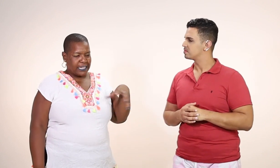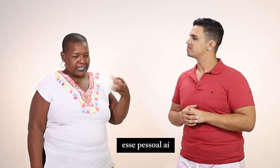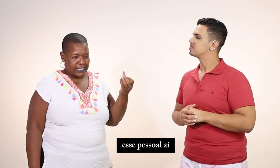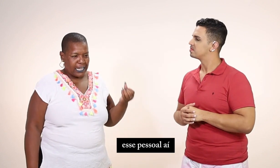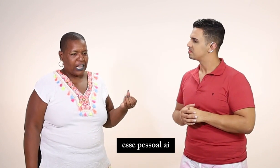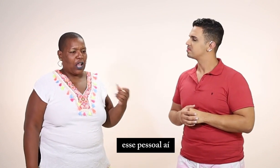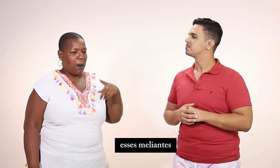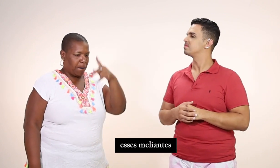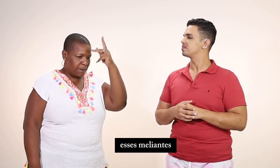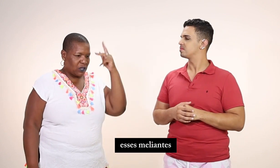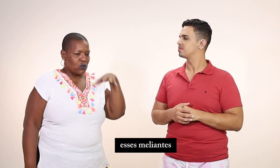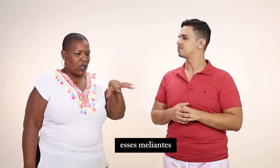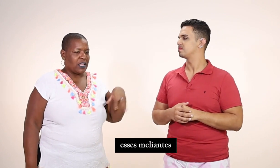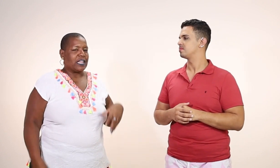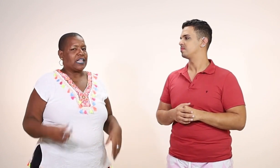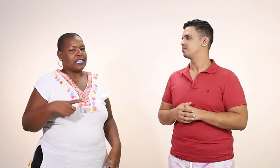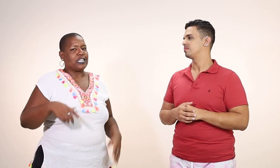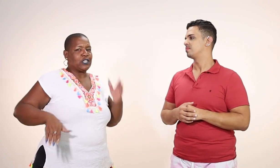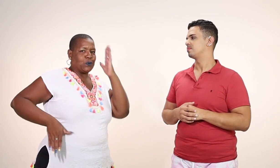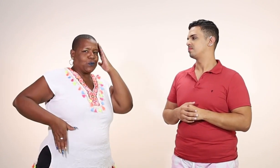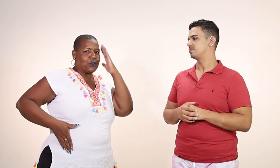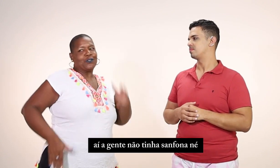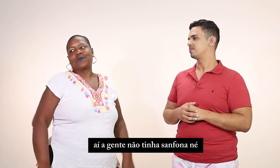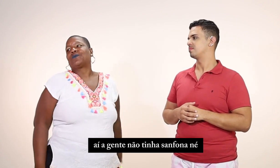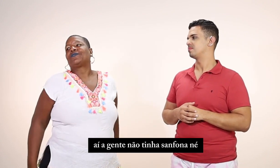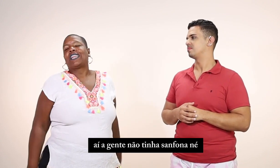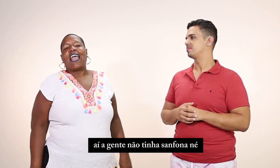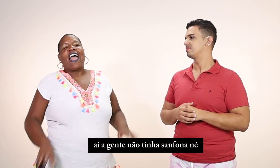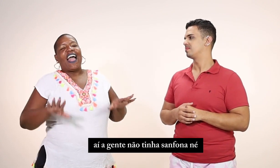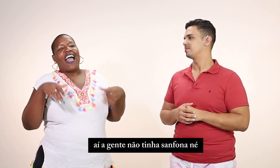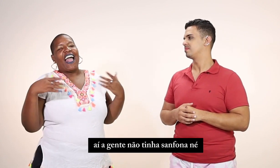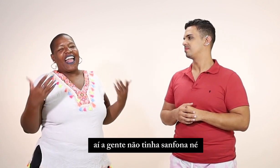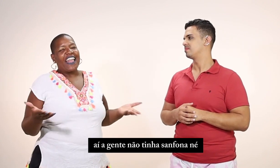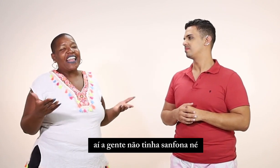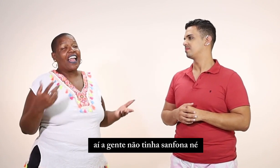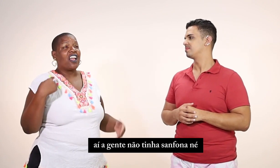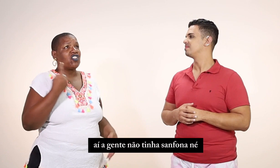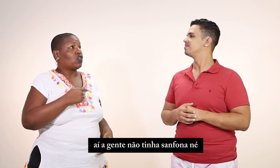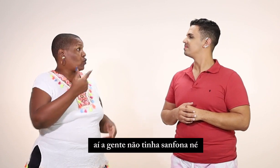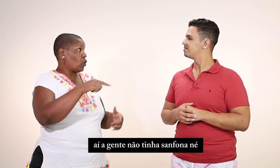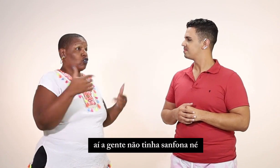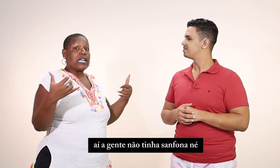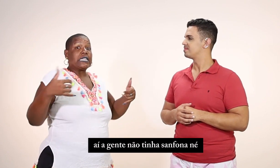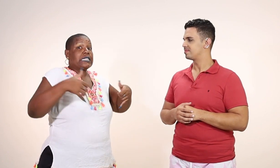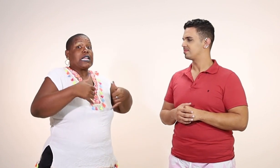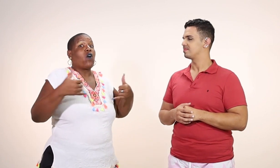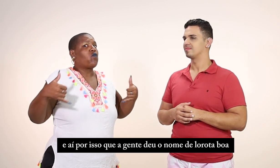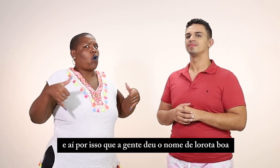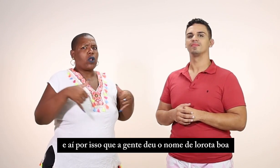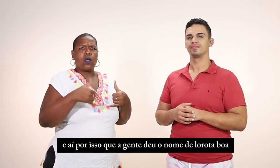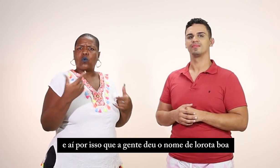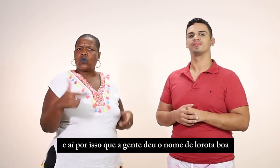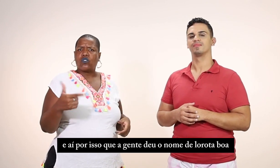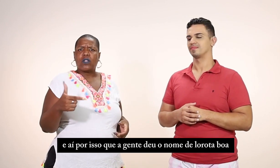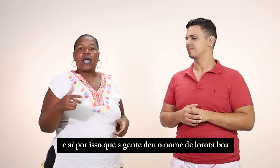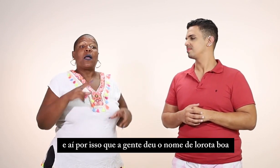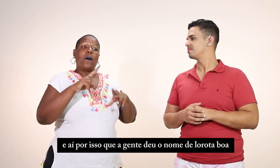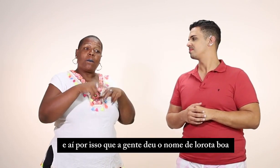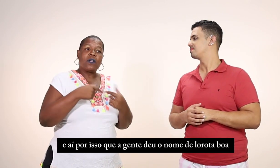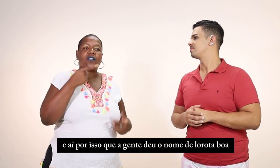esse pessoal aí, esses meliantes. Aí a gente não tinha sanfona, né? E aí por isso que a gente deu o nome de Lorota Boa,